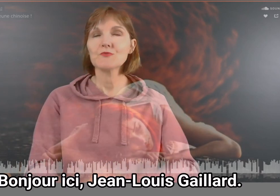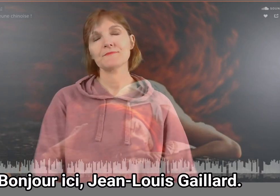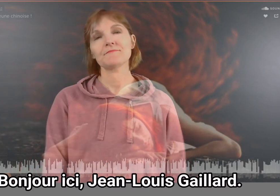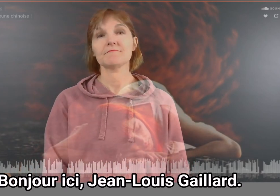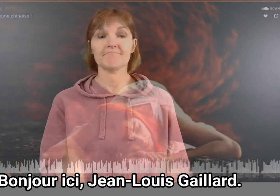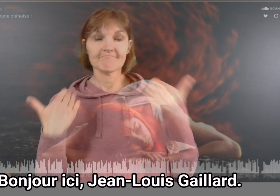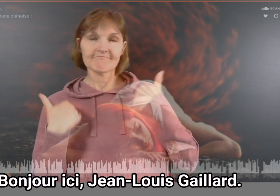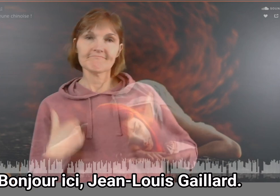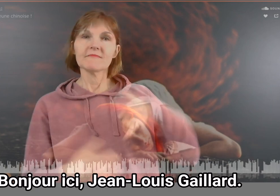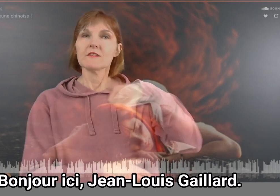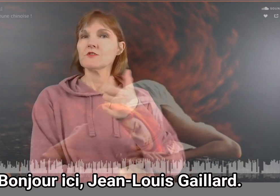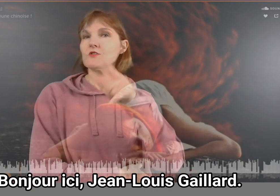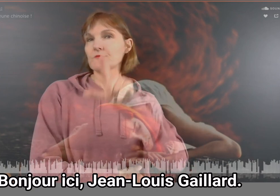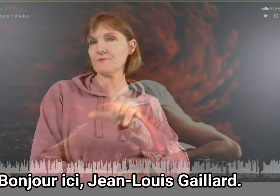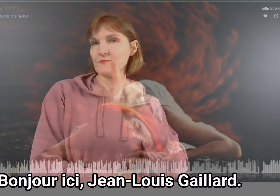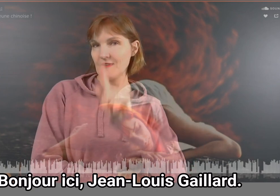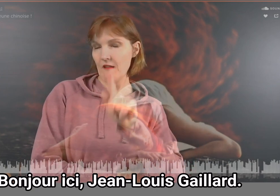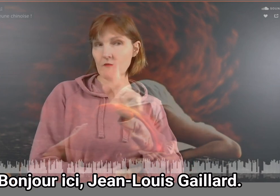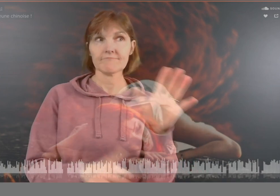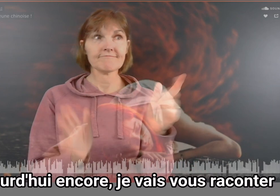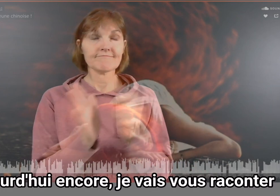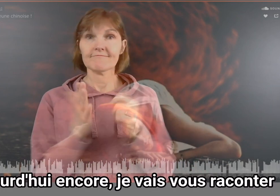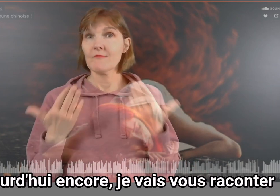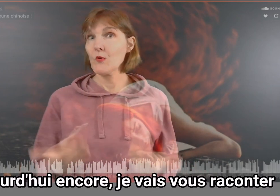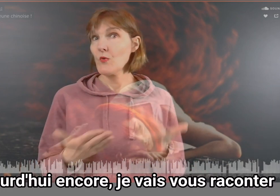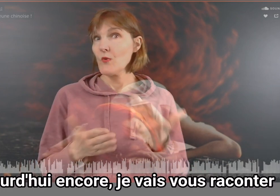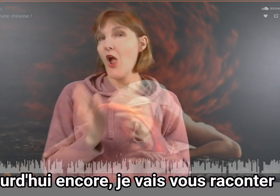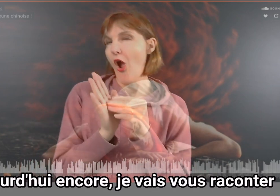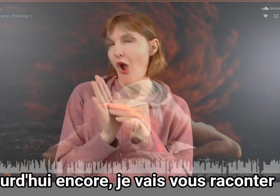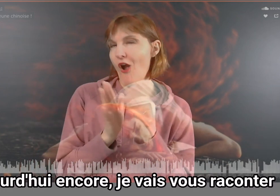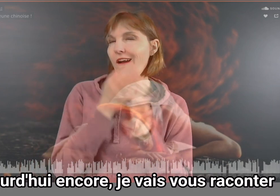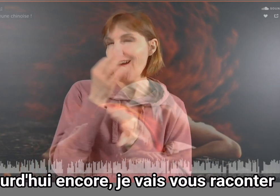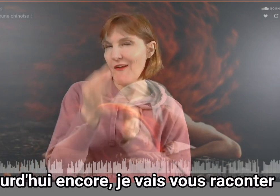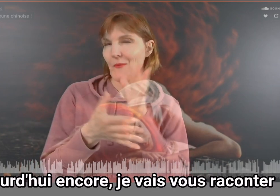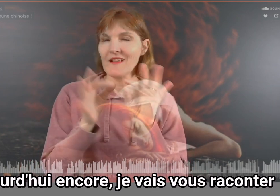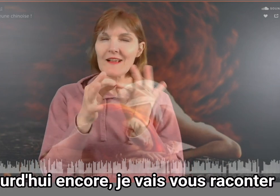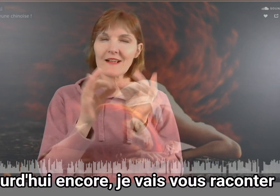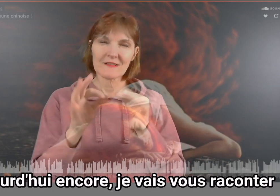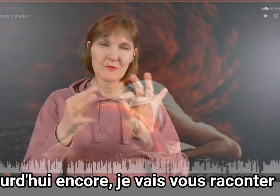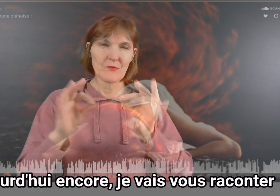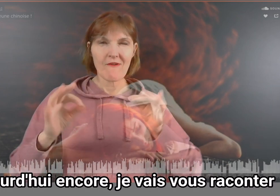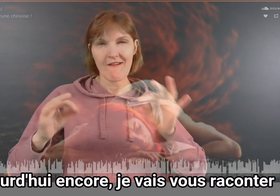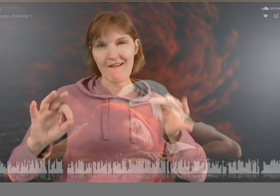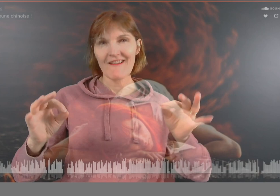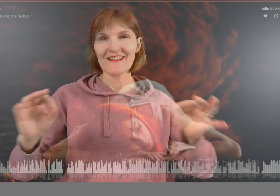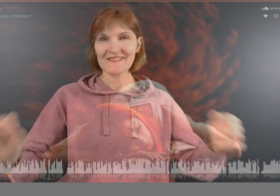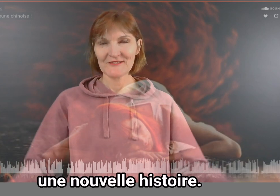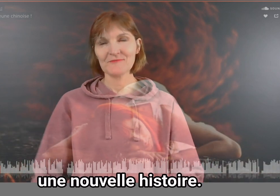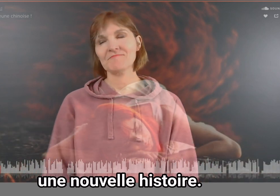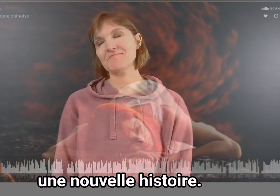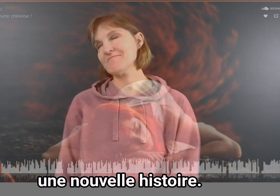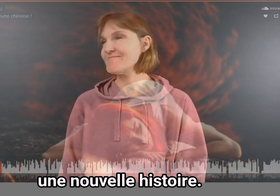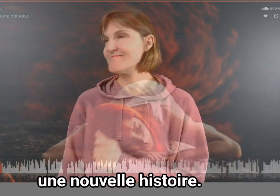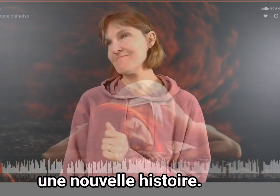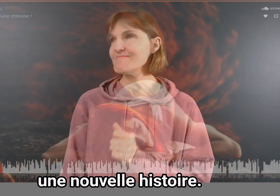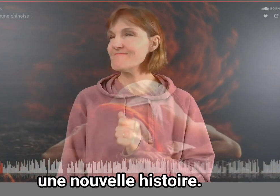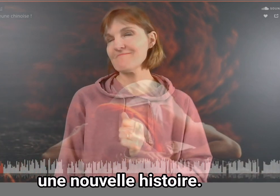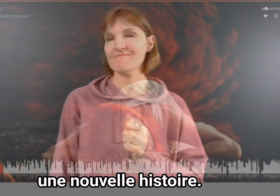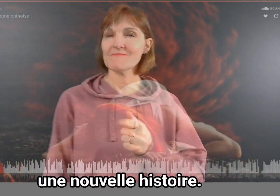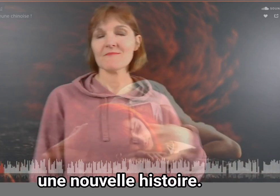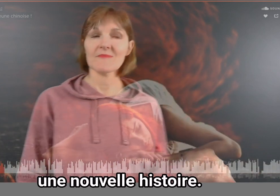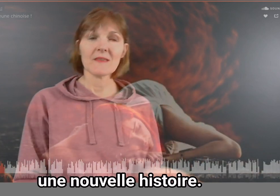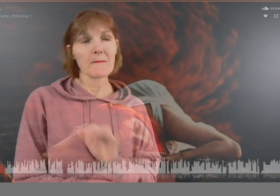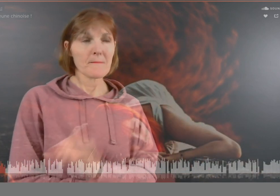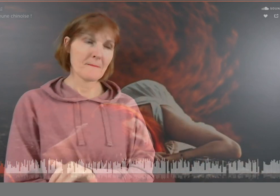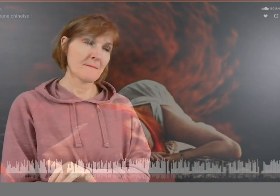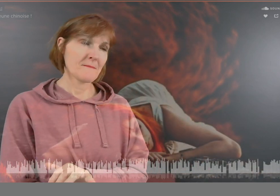Bonjour, ici Jean-Louis Gaillard. Aujourd'hui encore, je vais vous raconter une nouvelle